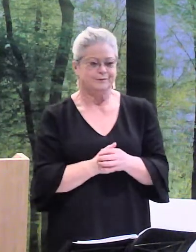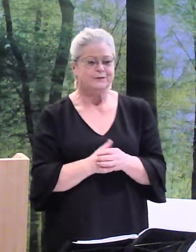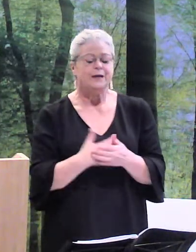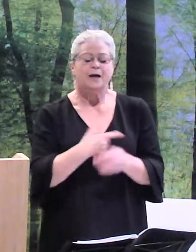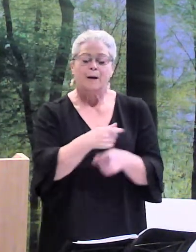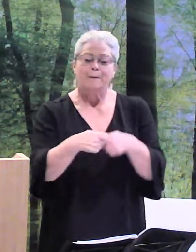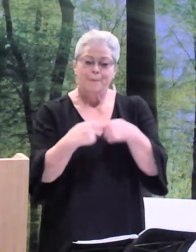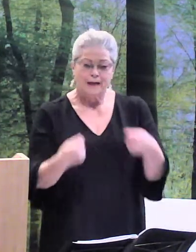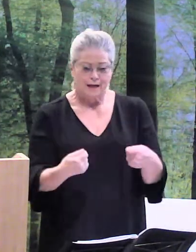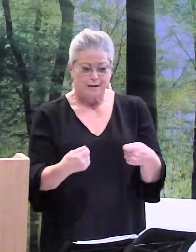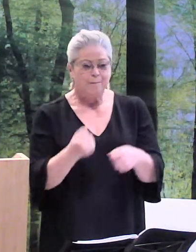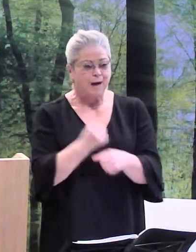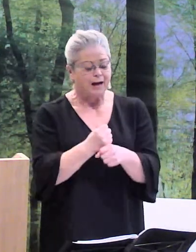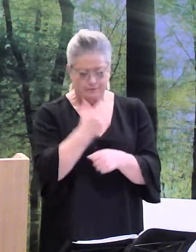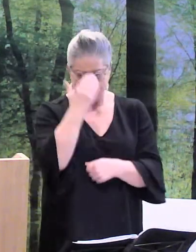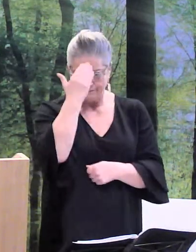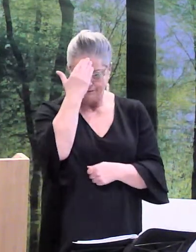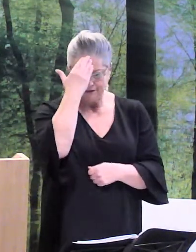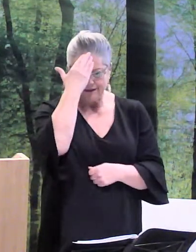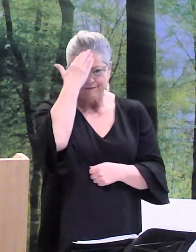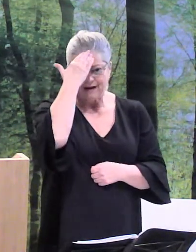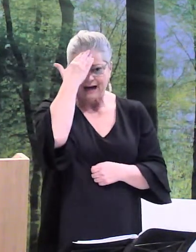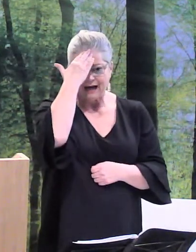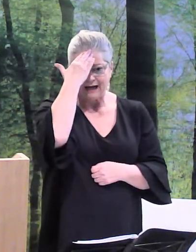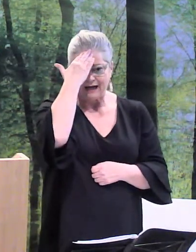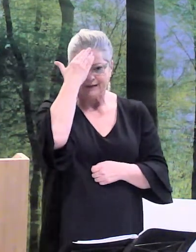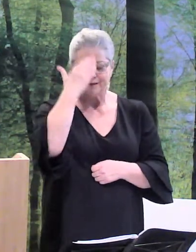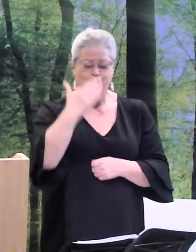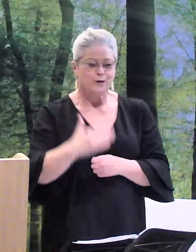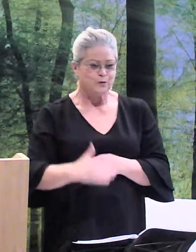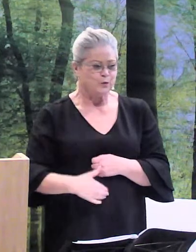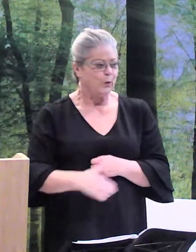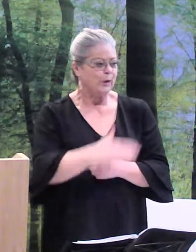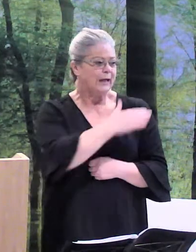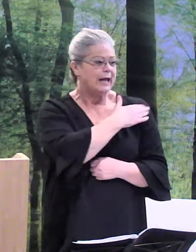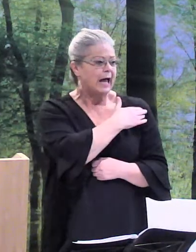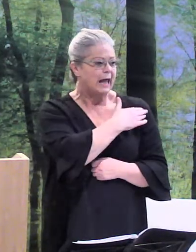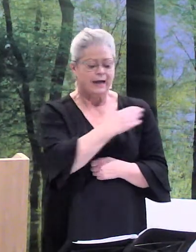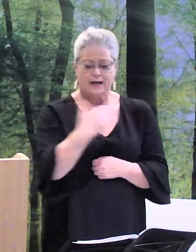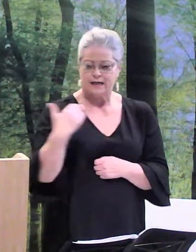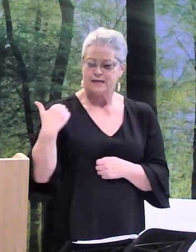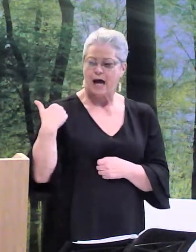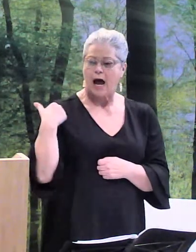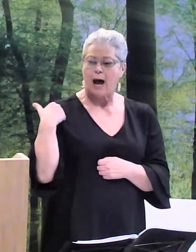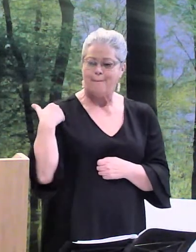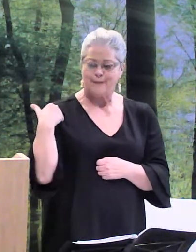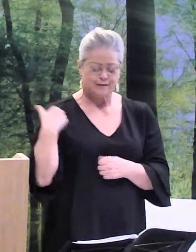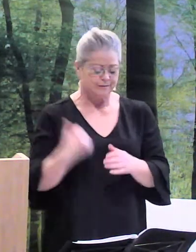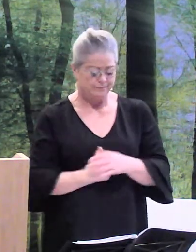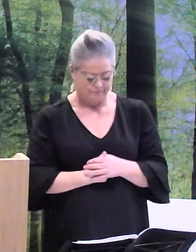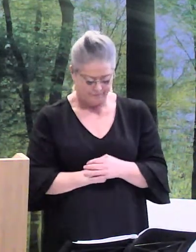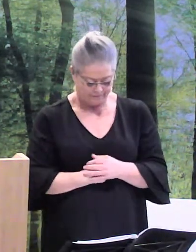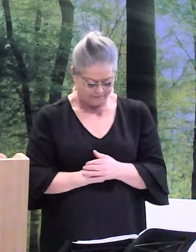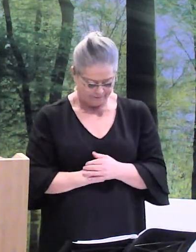Laat ons beginnen met het maken van een kruisteken. In de naam van de Vader en de Zoon en de Heilige Geest.